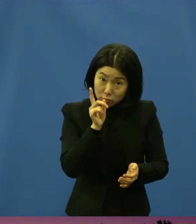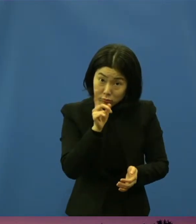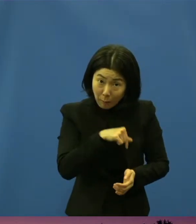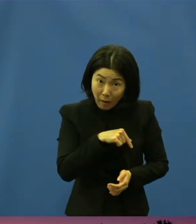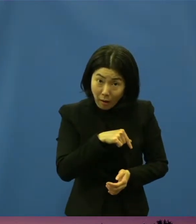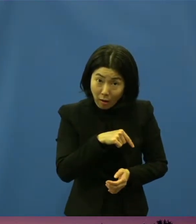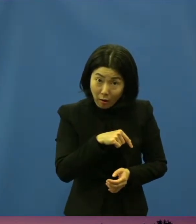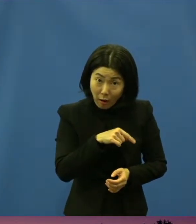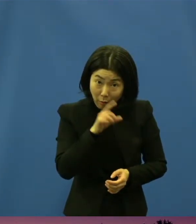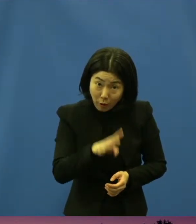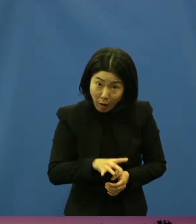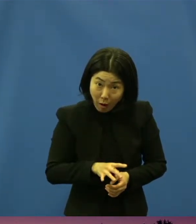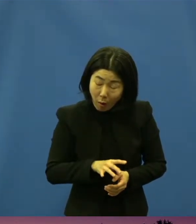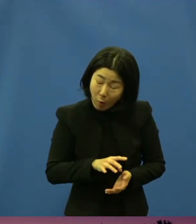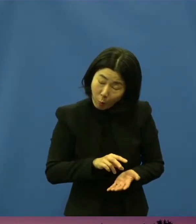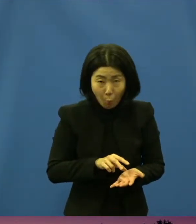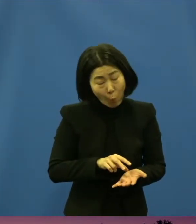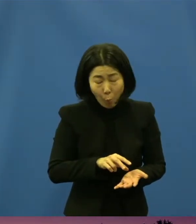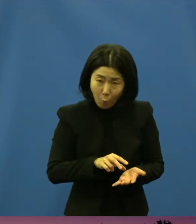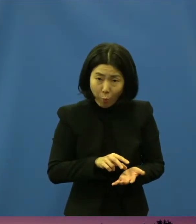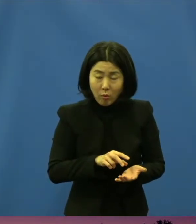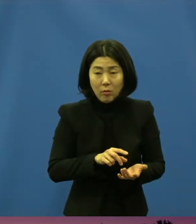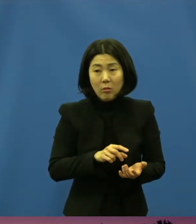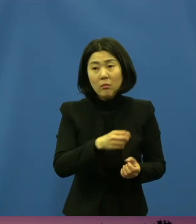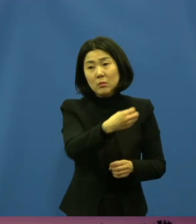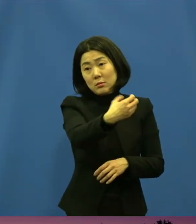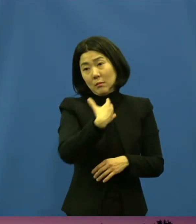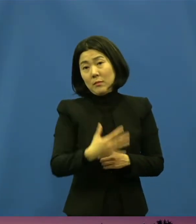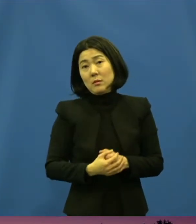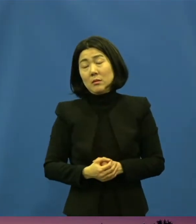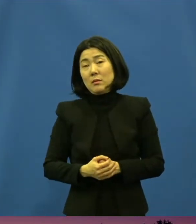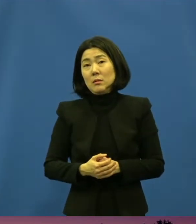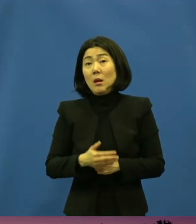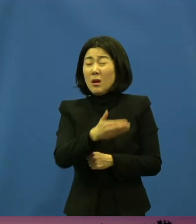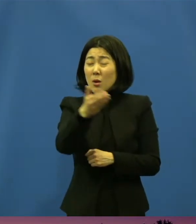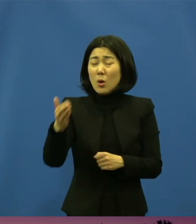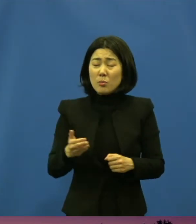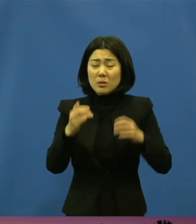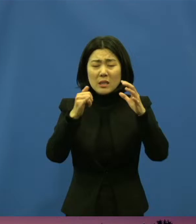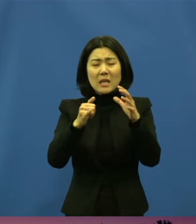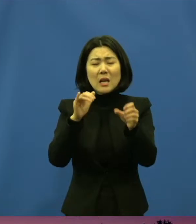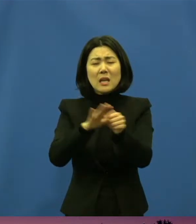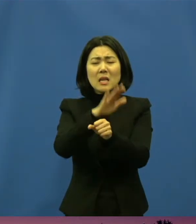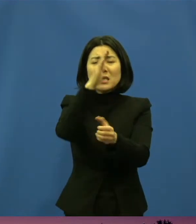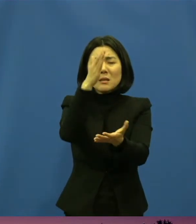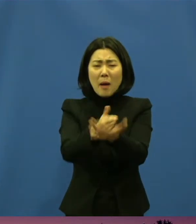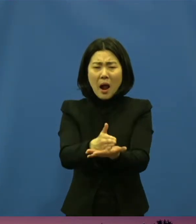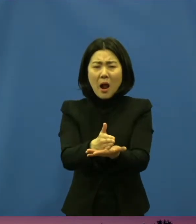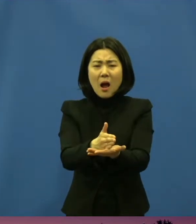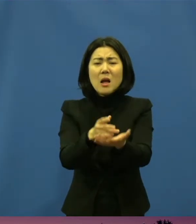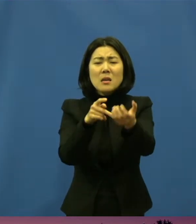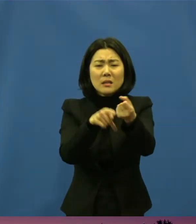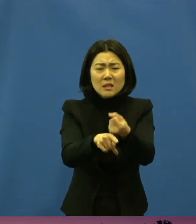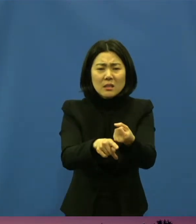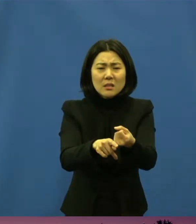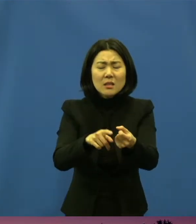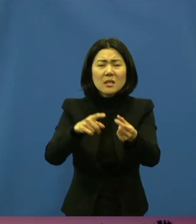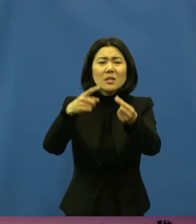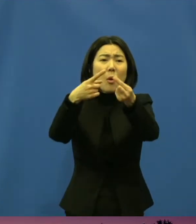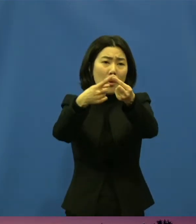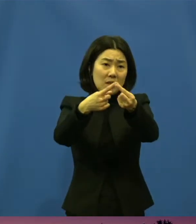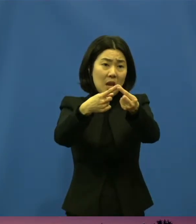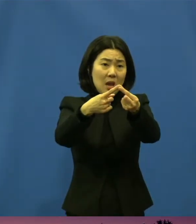세상을 사랑하지 말라고 하신 그 이유는 뭘까요? 첫 번째는 여러분, 우리를 보호하시기 위해서예요.